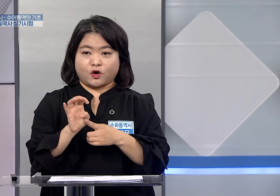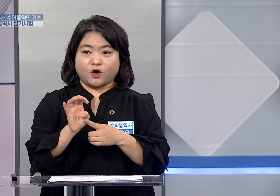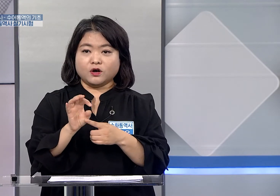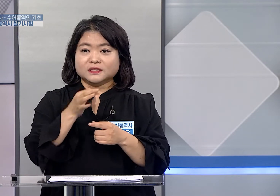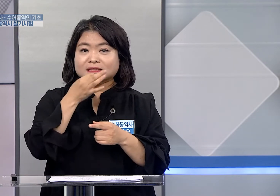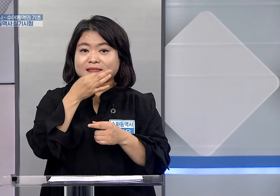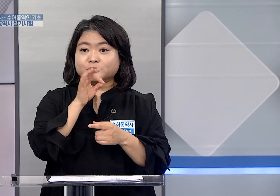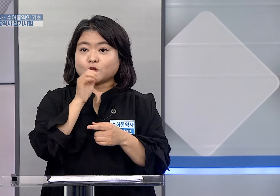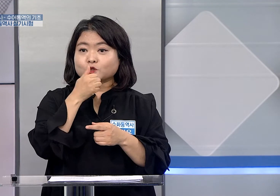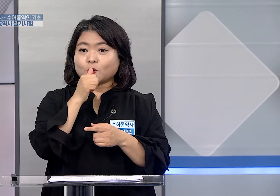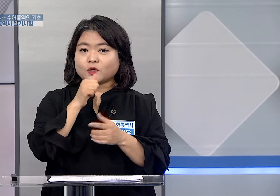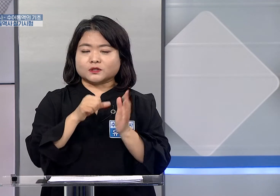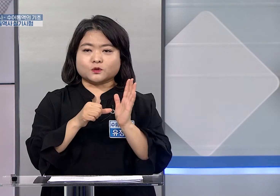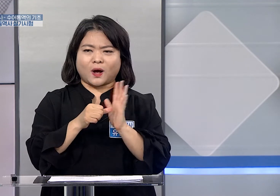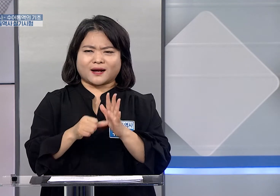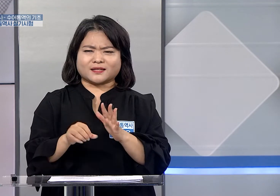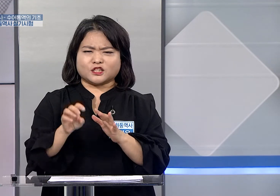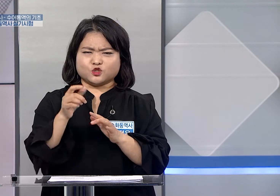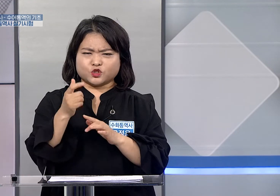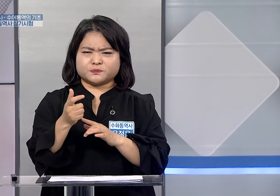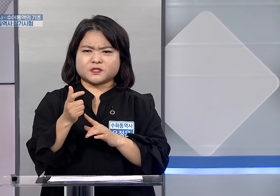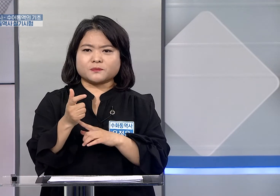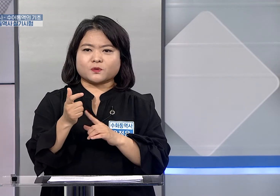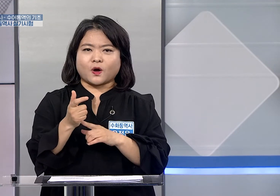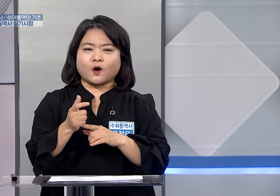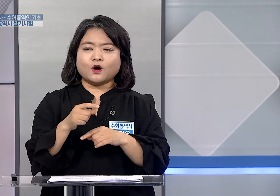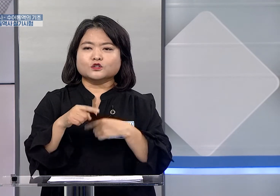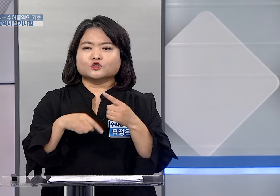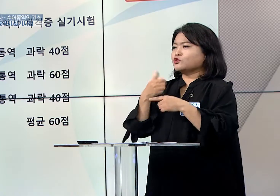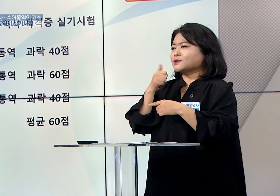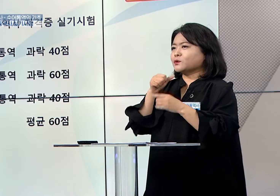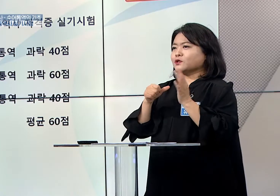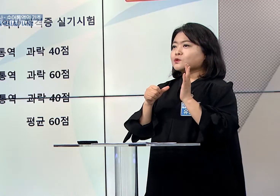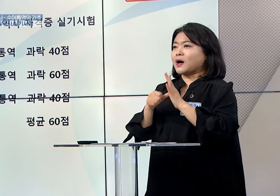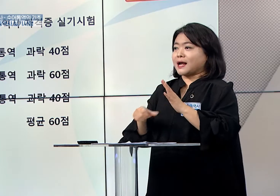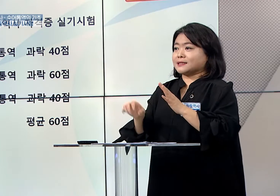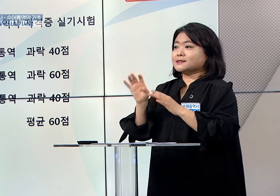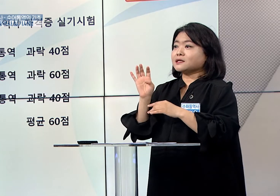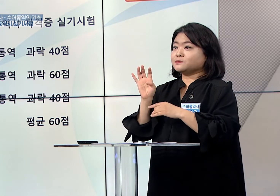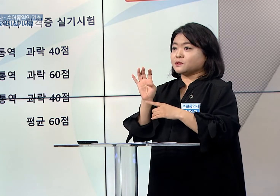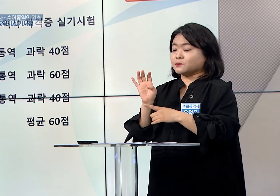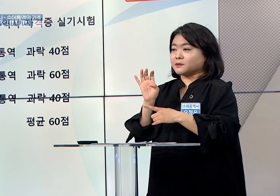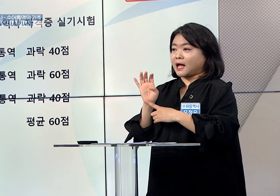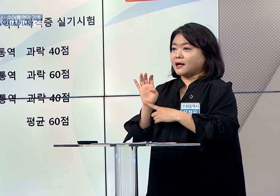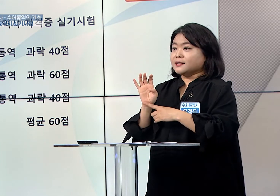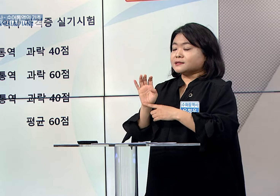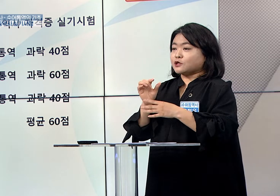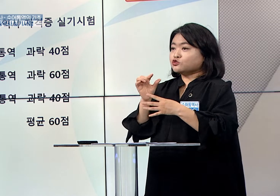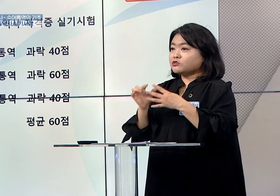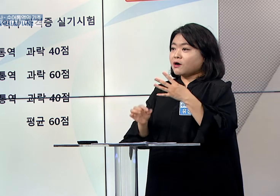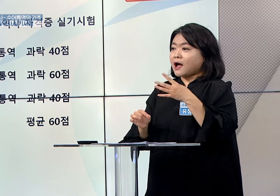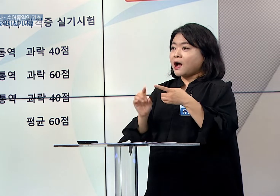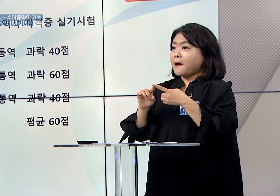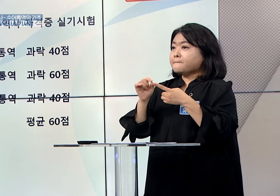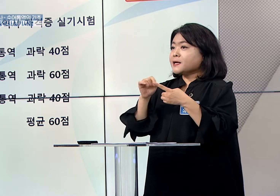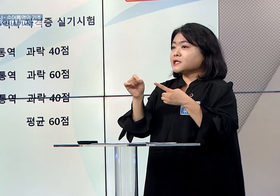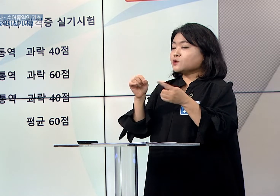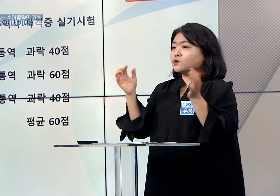40점이고요. 음성 통역은 과락이 60점이고요. 수화 통역은 과락이 40점입니다. 자, 순서가 필기 통역